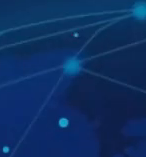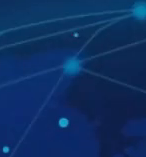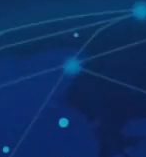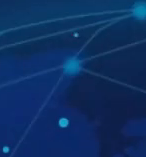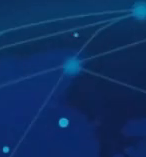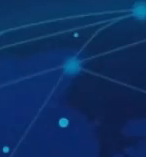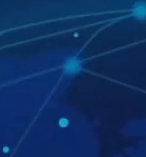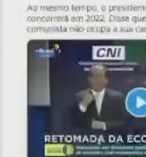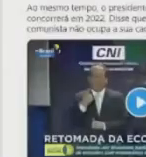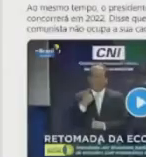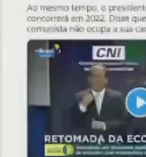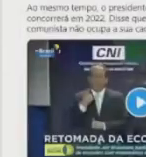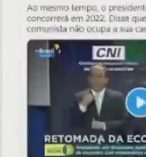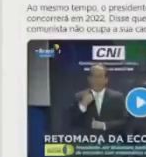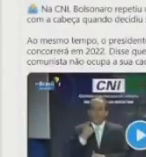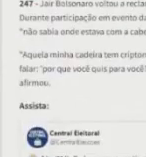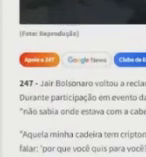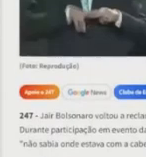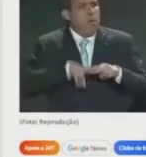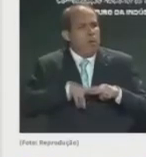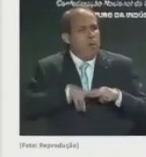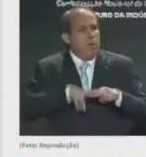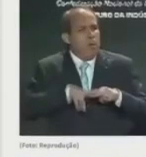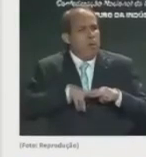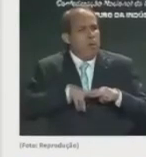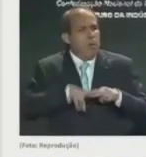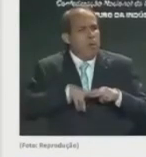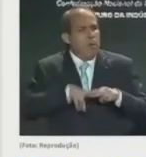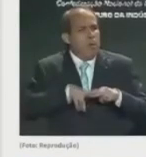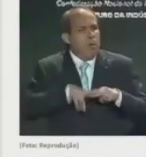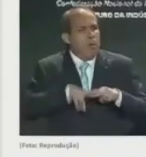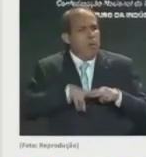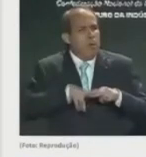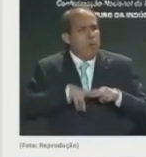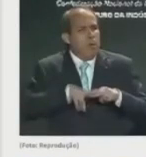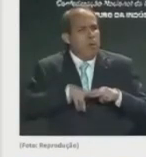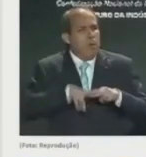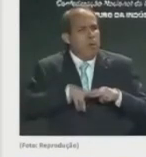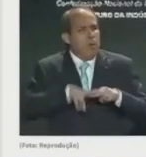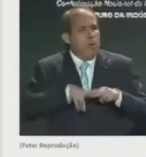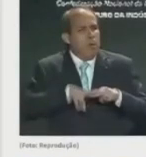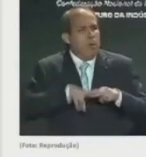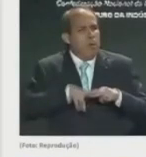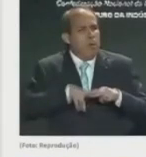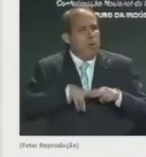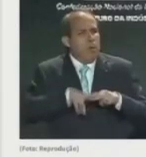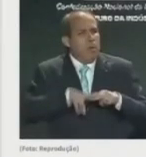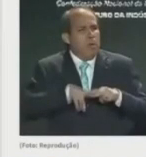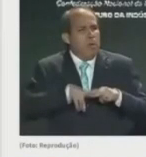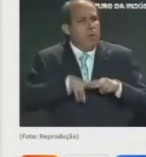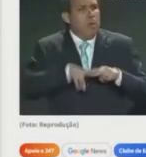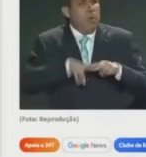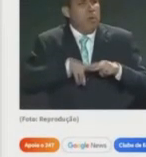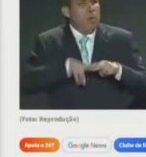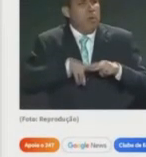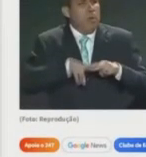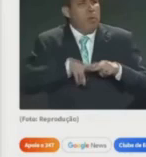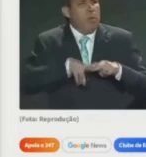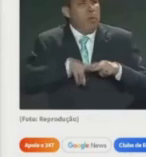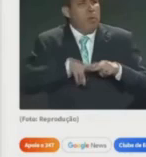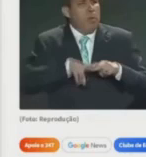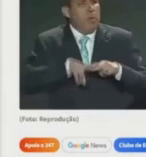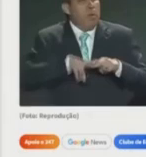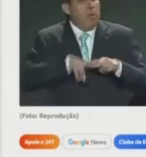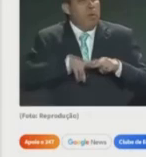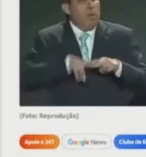empresários afirmou o seguinte eu não sei onde eu estava com a cabeça quando eu decidi disputar a presidência eu estamos plenamente de acordo